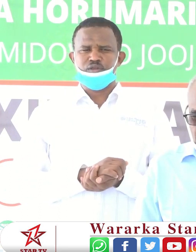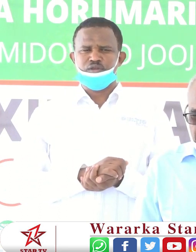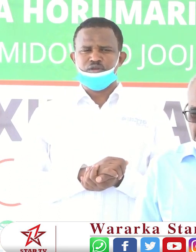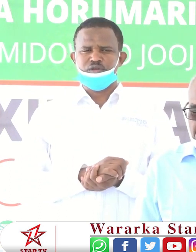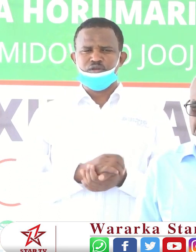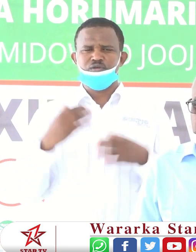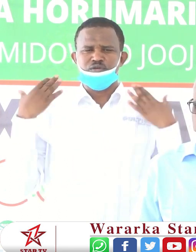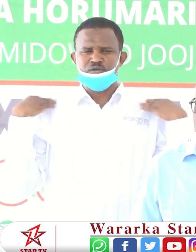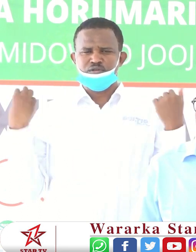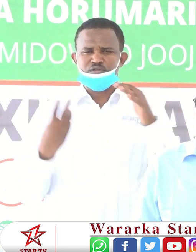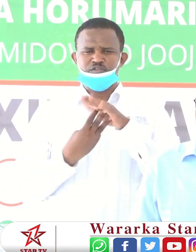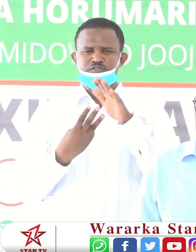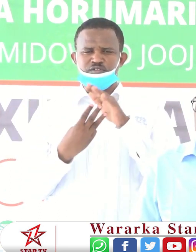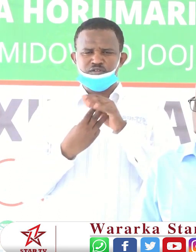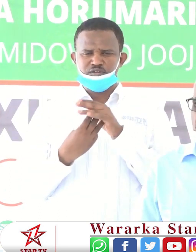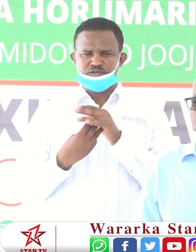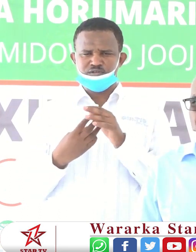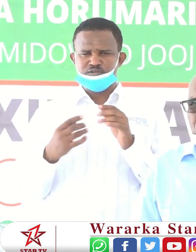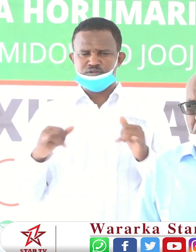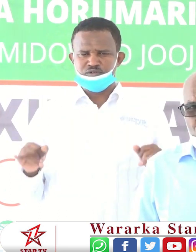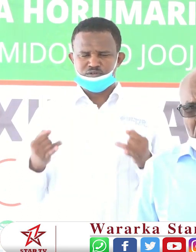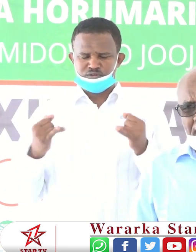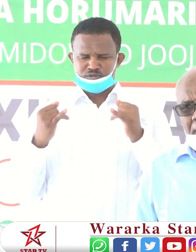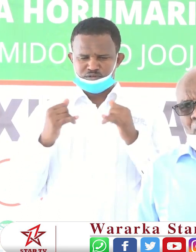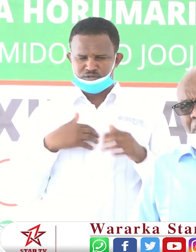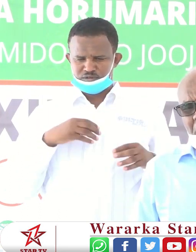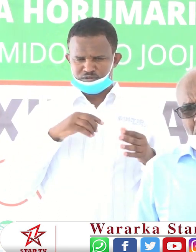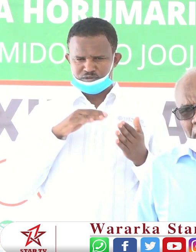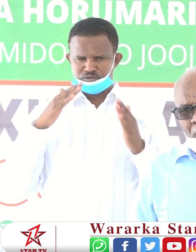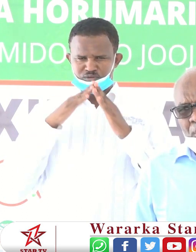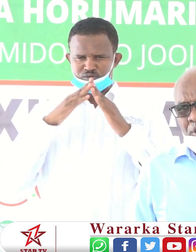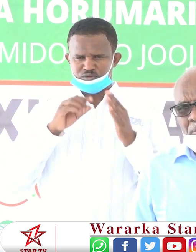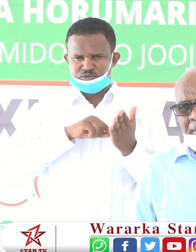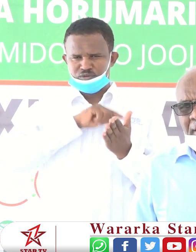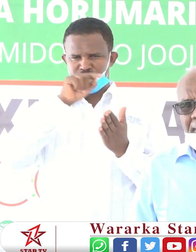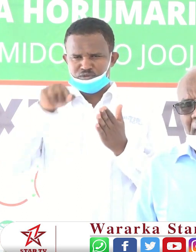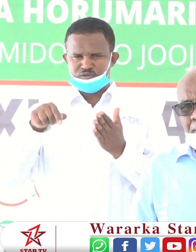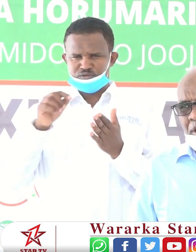ay u diyaarinayaan inay meeshooda qofka ugu tagaan oo ay soo qaadaan oo la shaybaaro